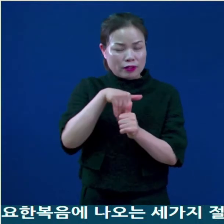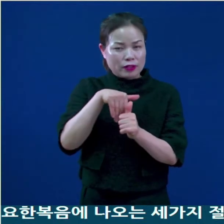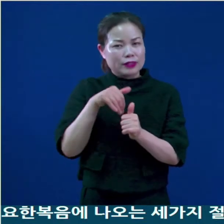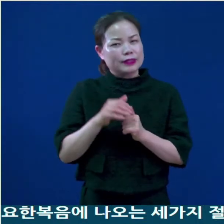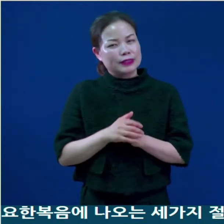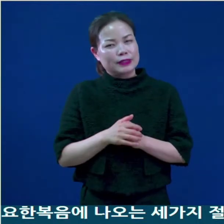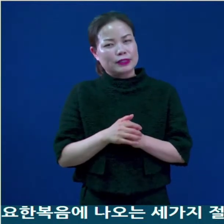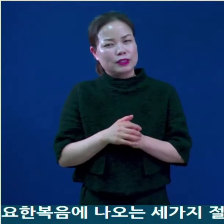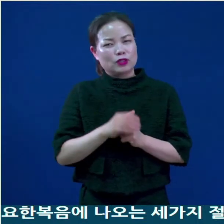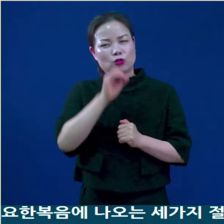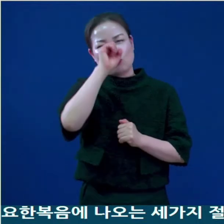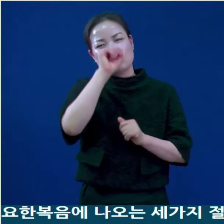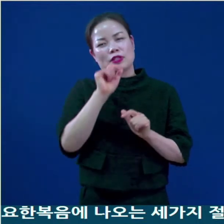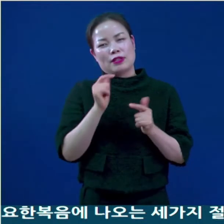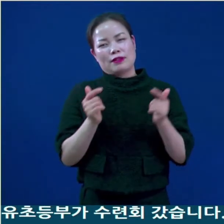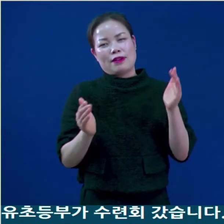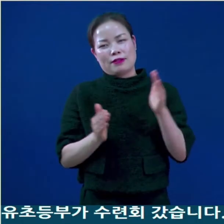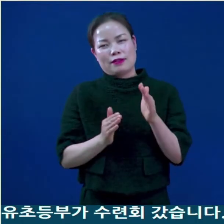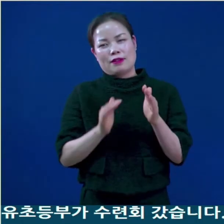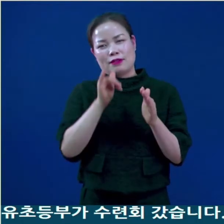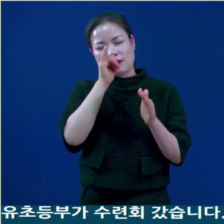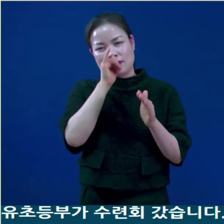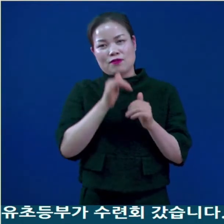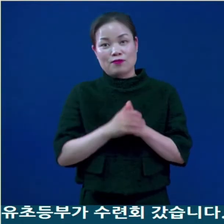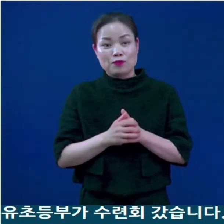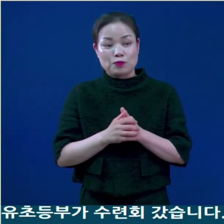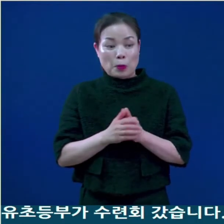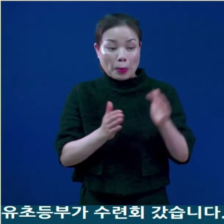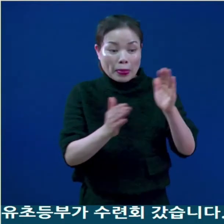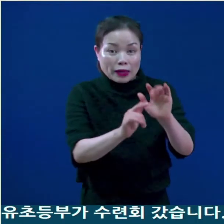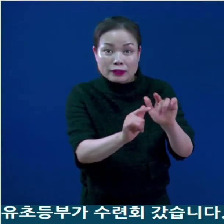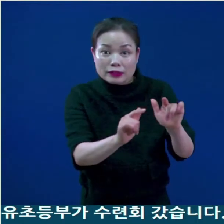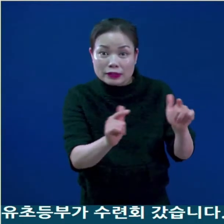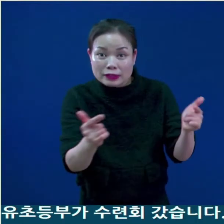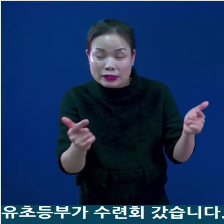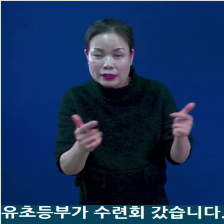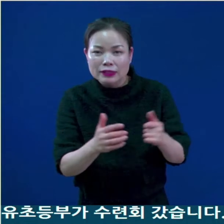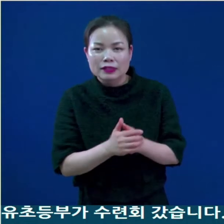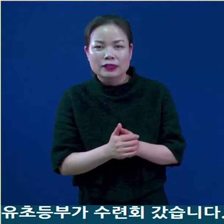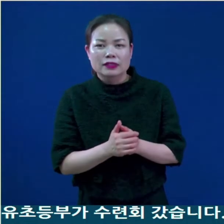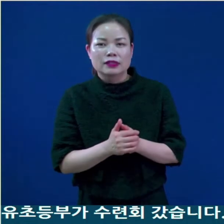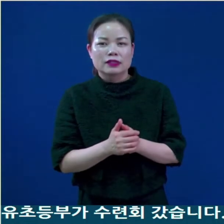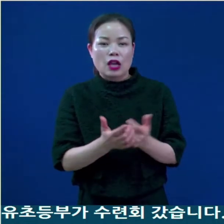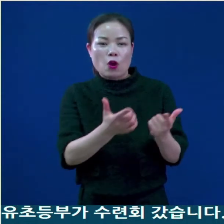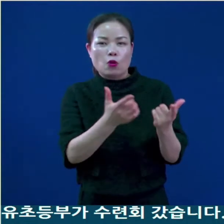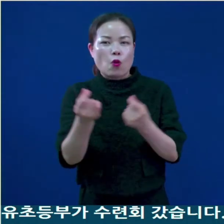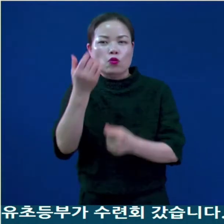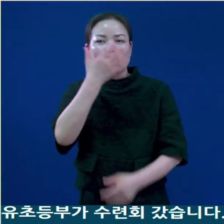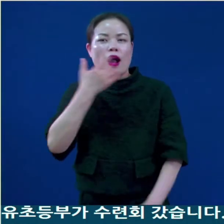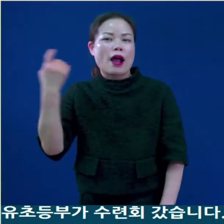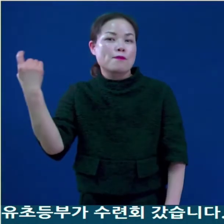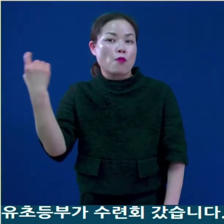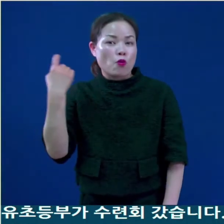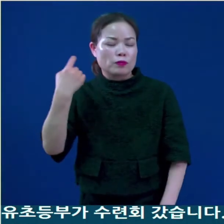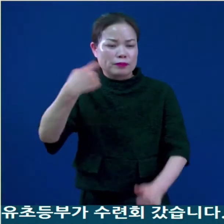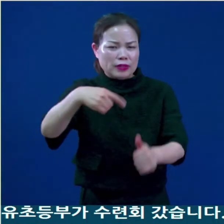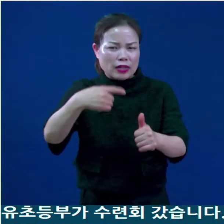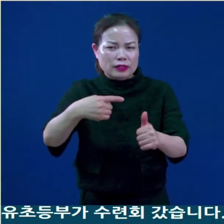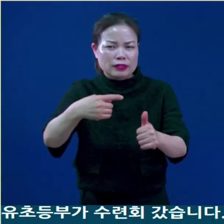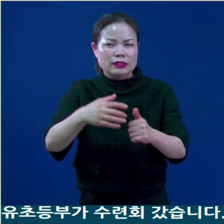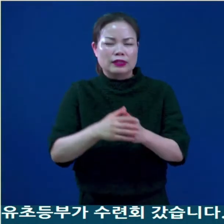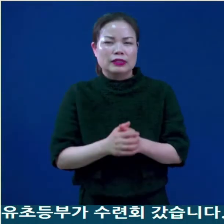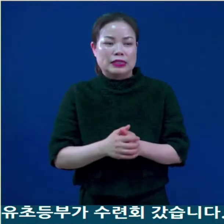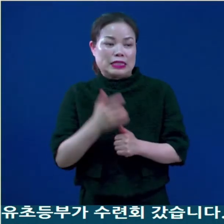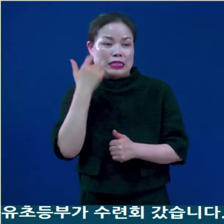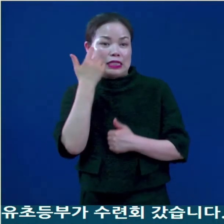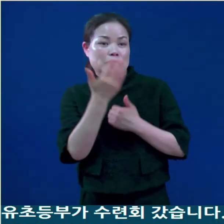그렇게 좋지 않은 학생도 있었어요. 그래서 그 학생들에게 이 공관복음 가르치면서 제가 이제 늘